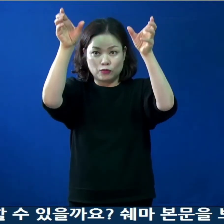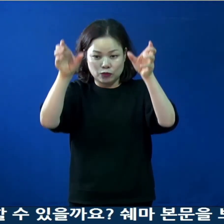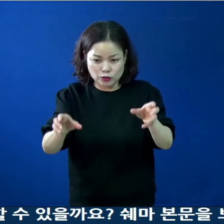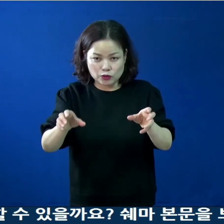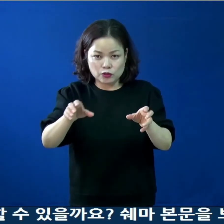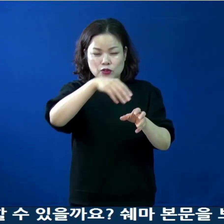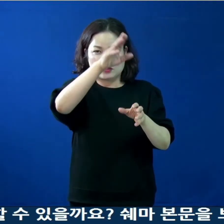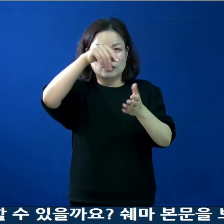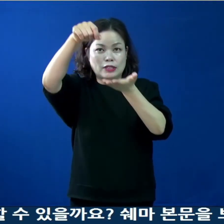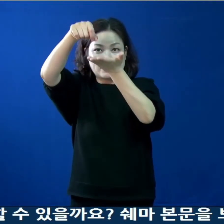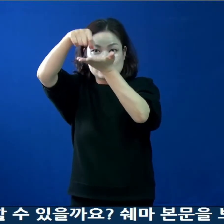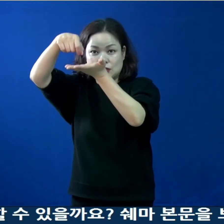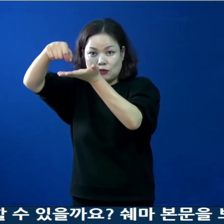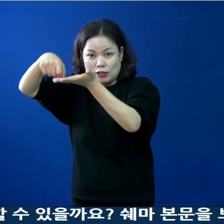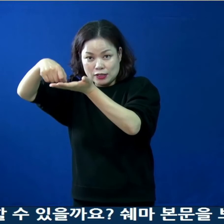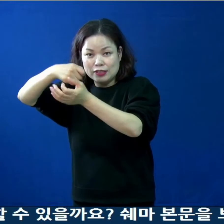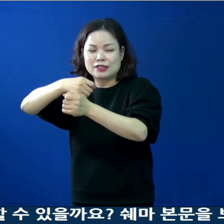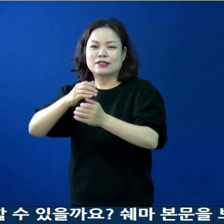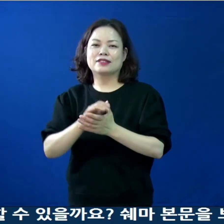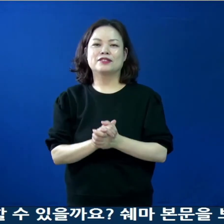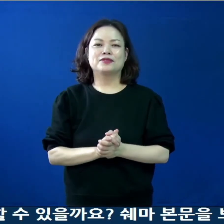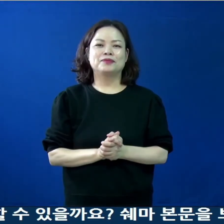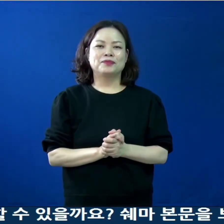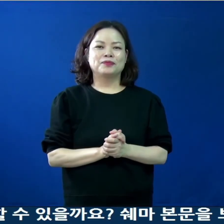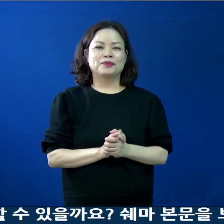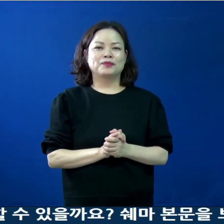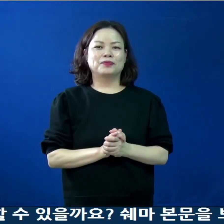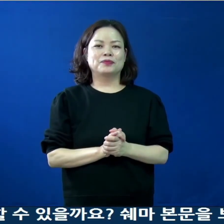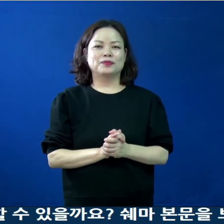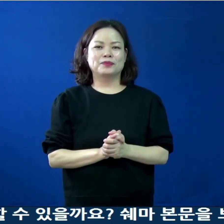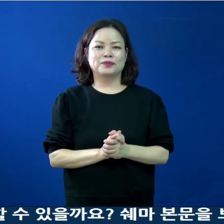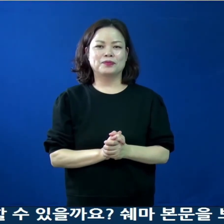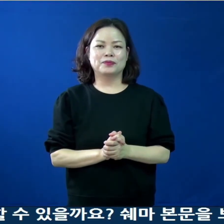바깥문에 기록할지니라. 아멘. 자,